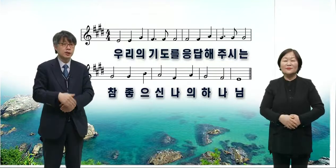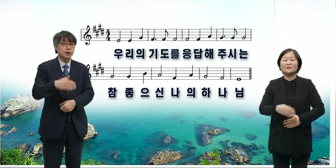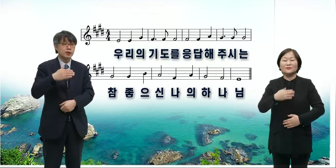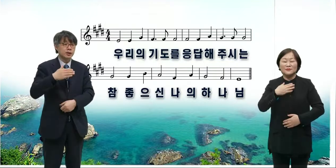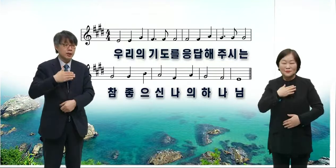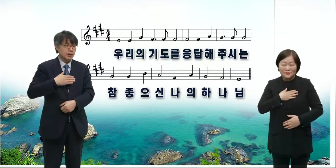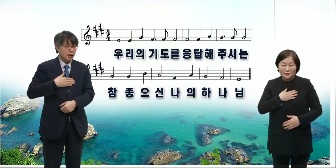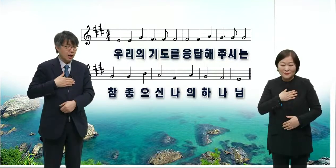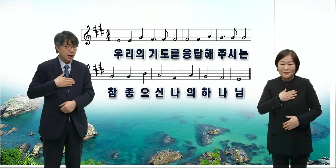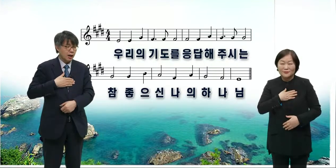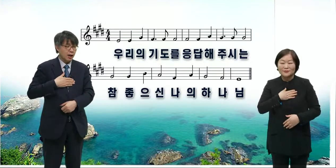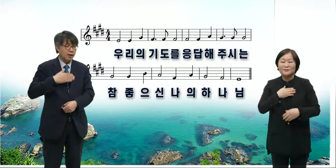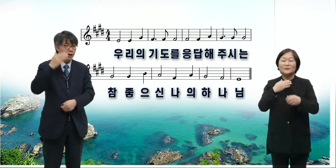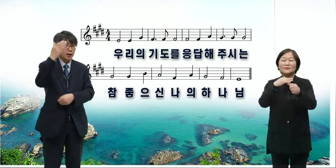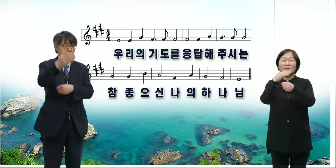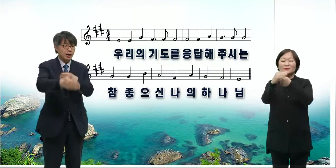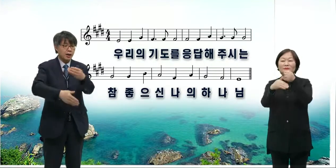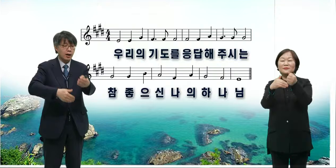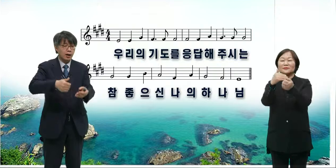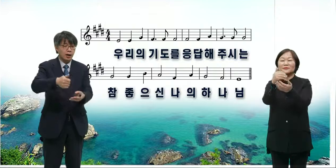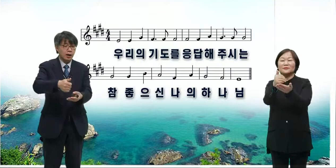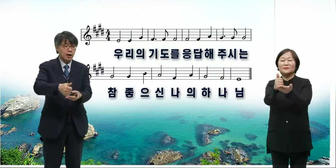좋으신 나의